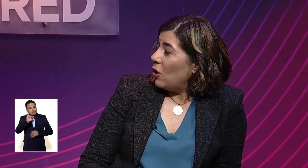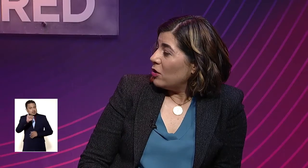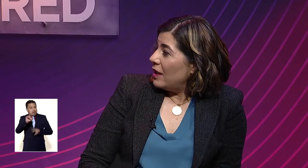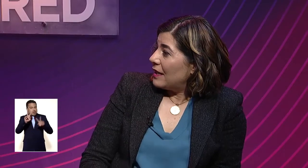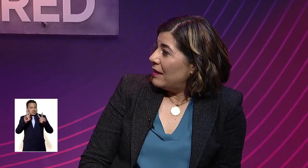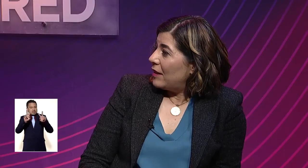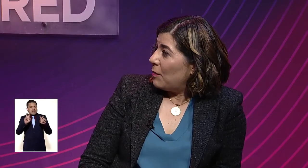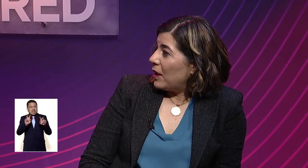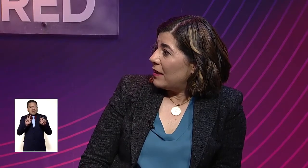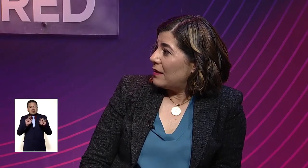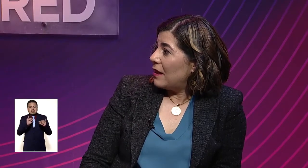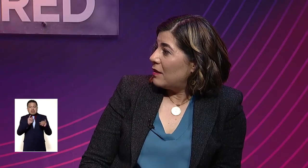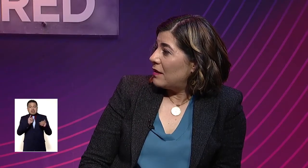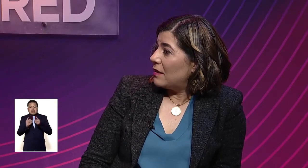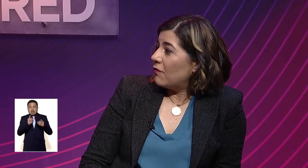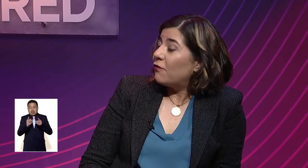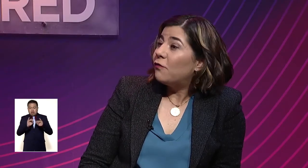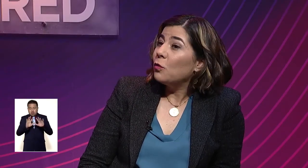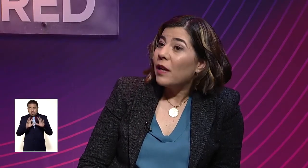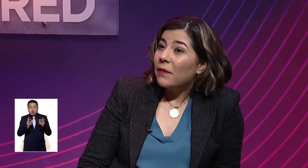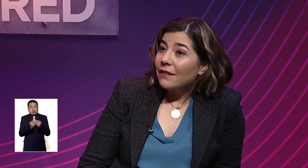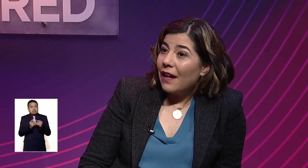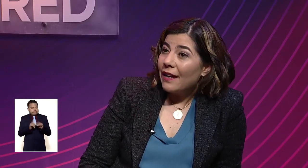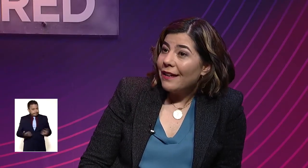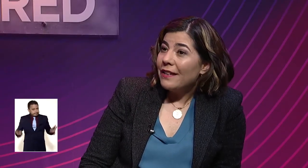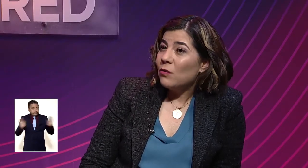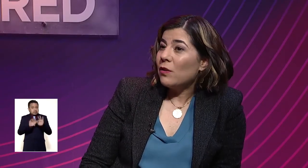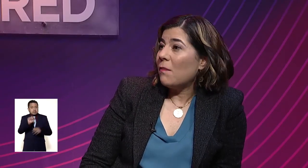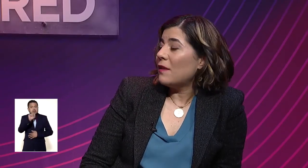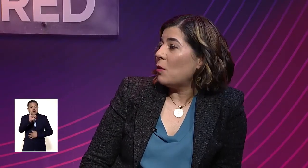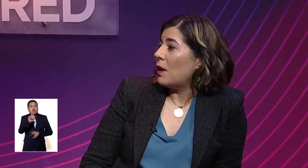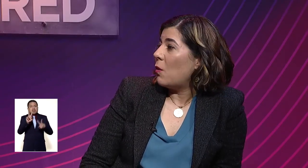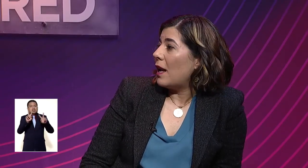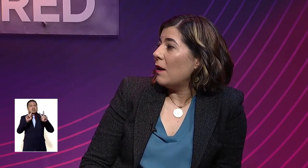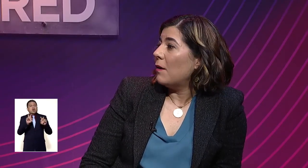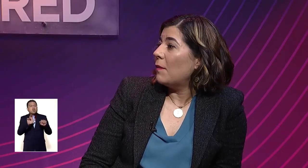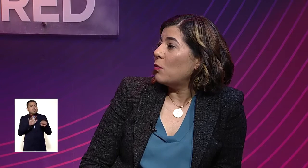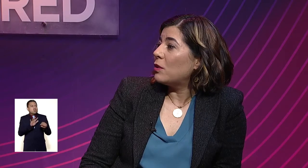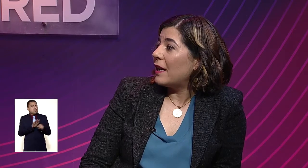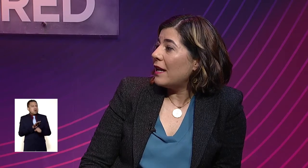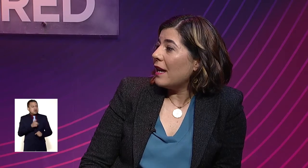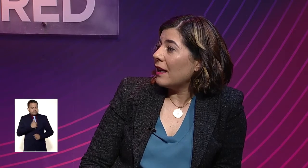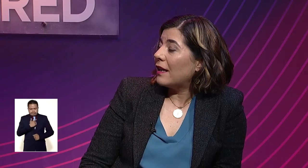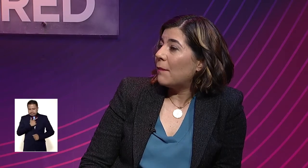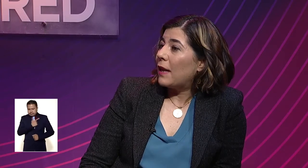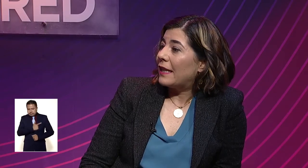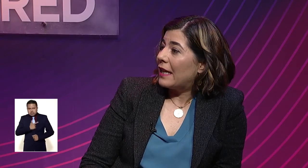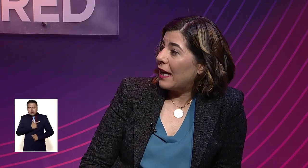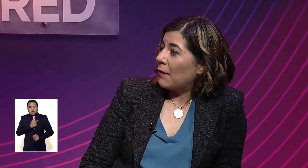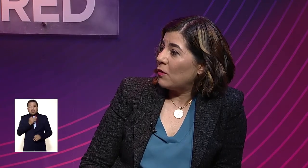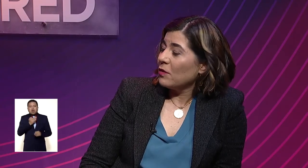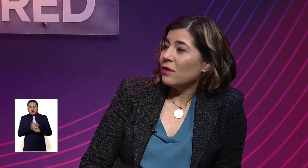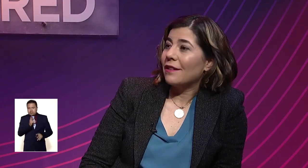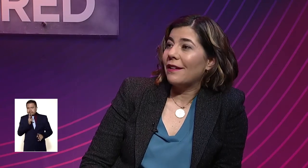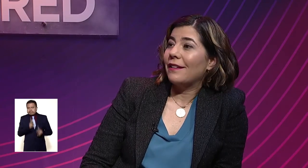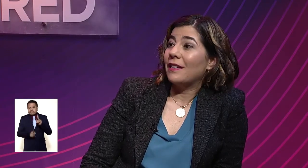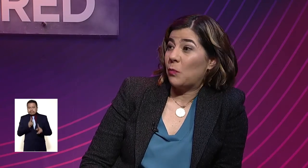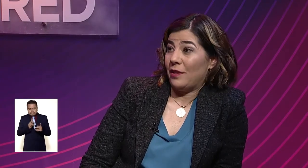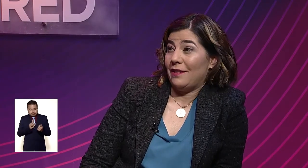y las intérpretes es fundamental y es un tema sobre el cual me gustaría que platicáramos después de este